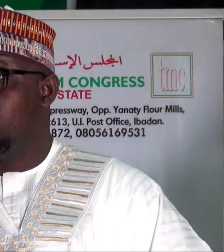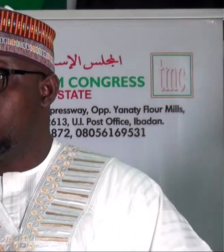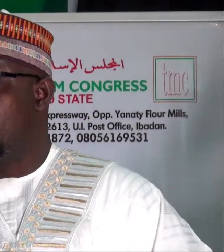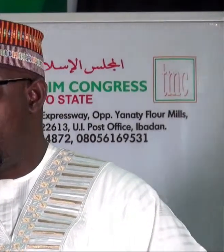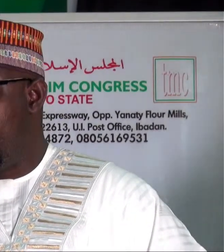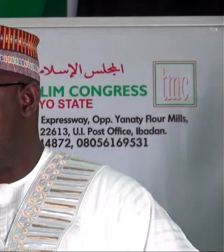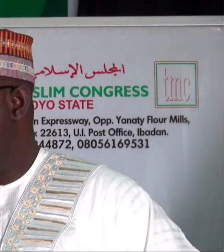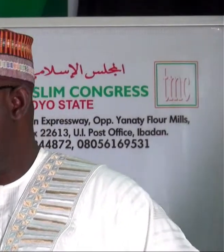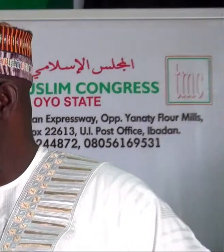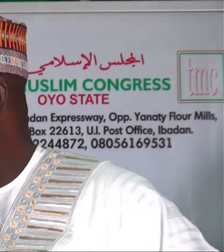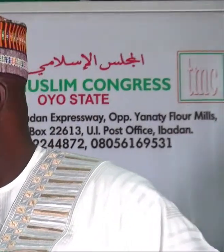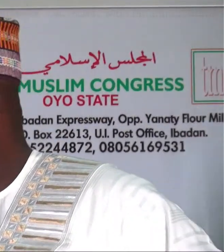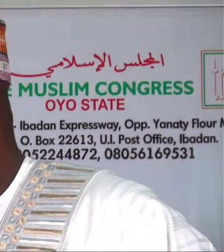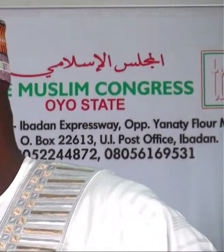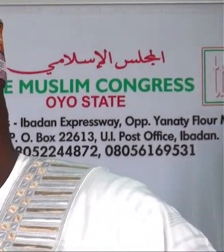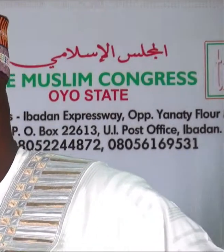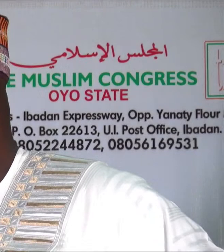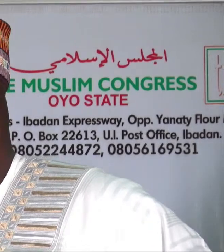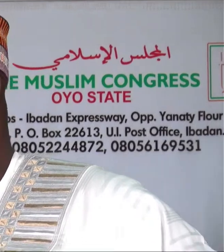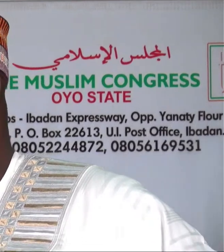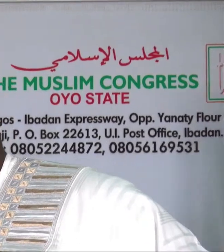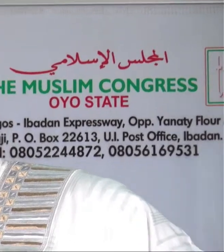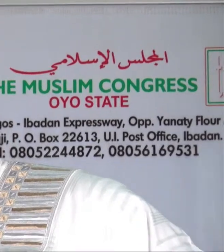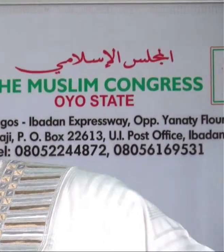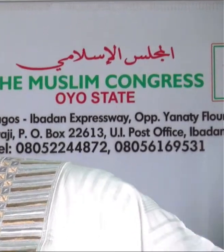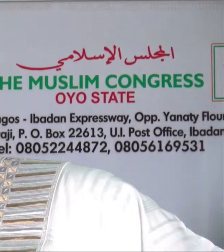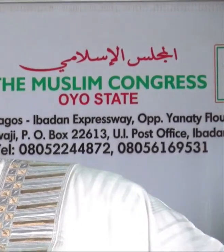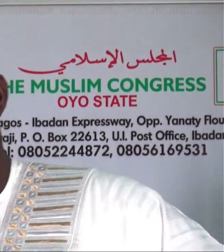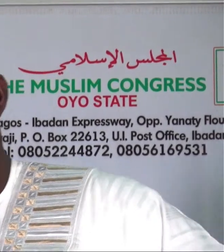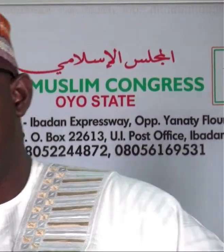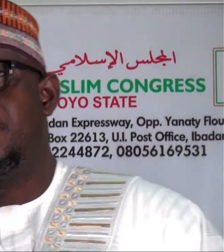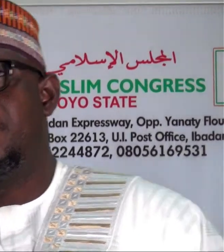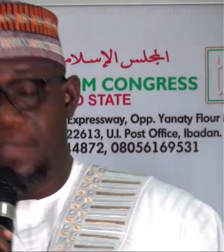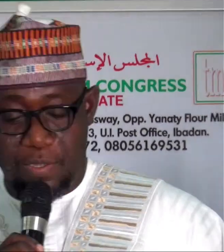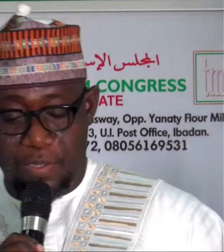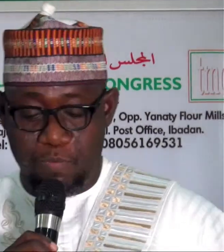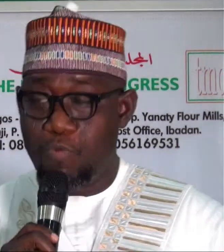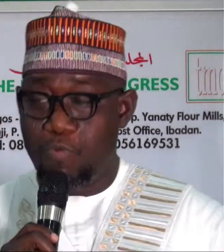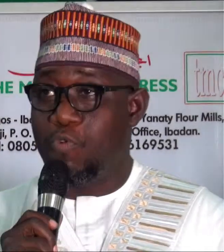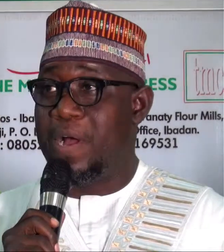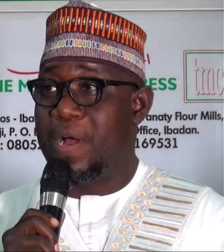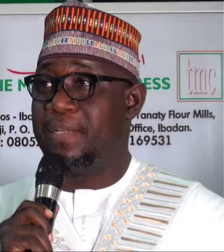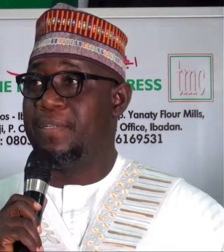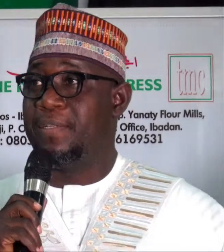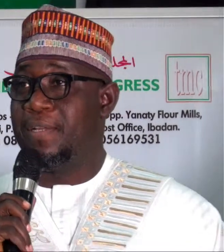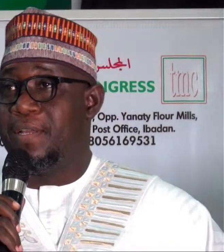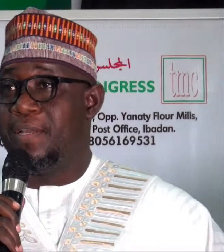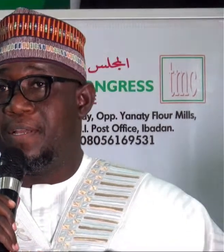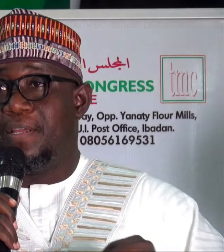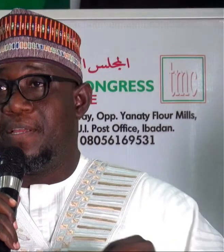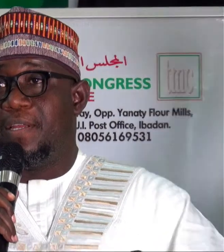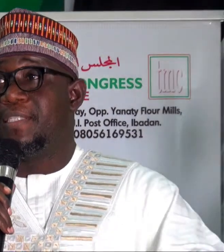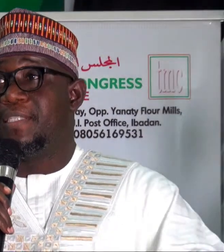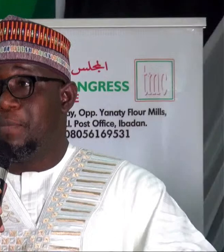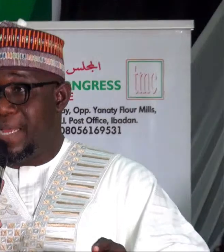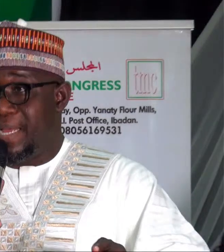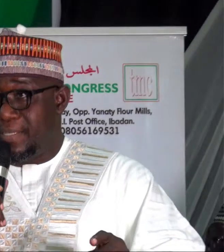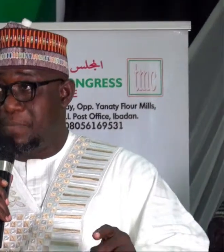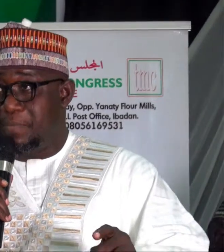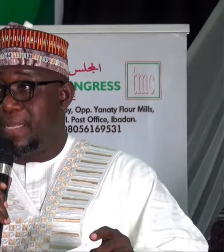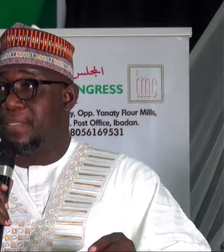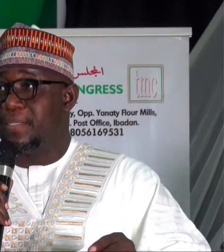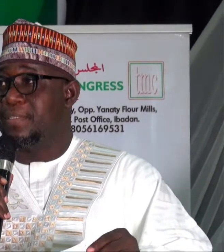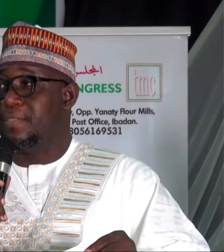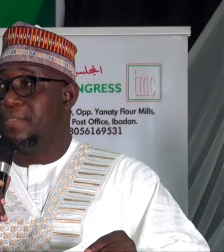olukọ agbagba ti won wa nkale mo ki gbogbo wa ni tibadan